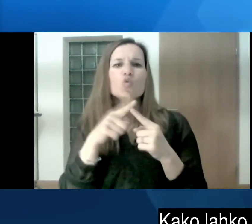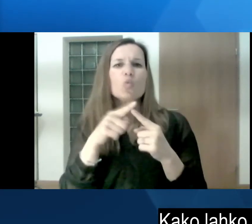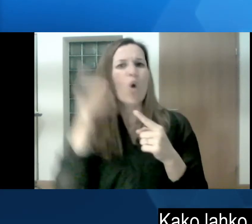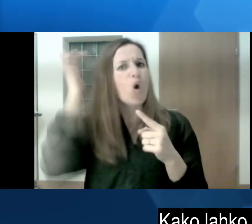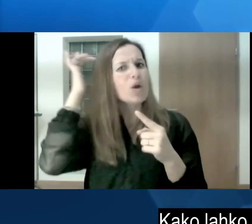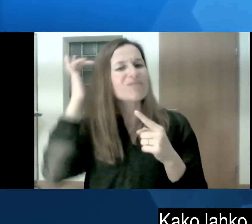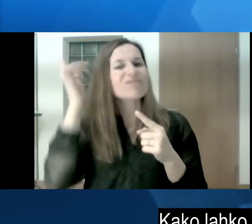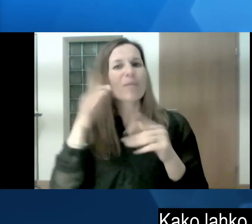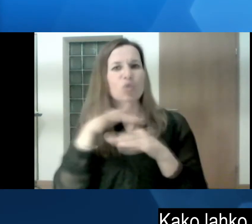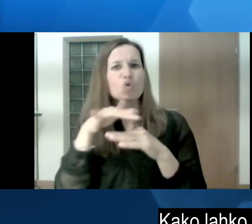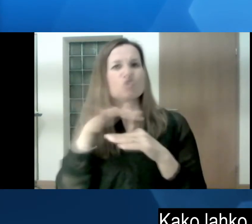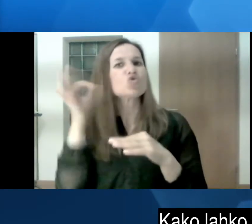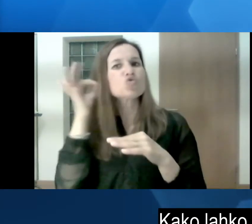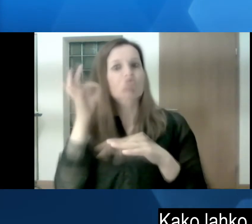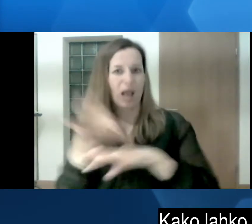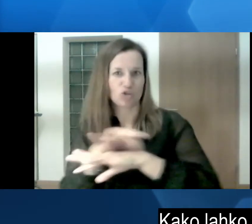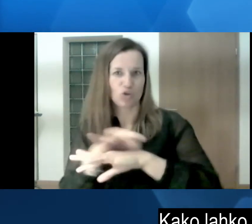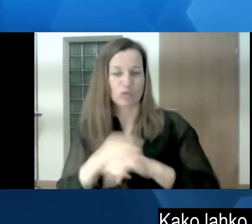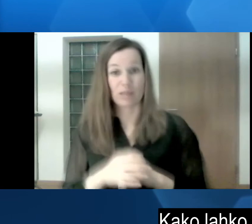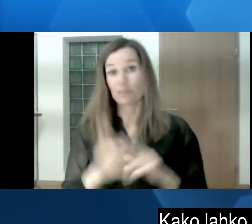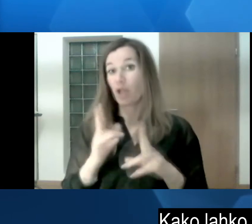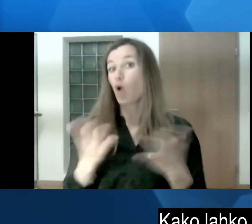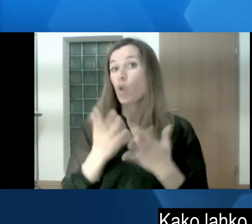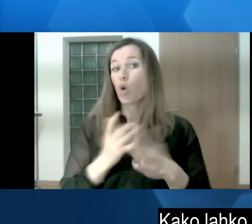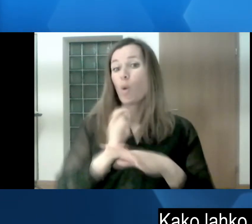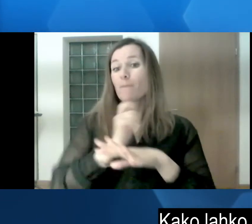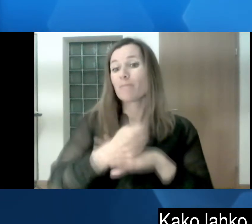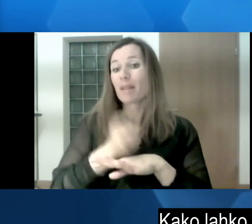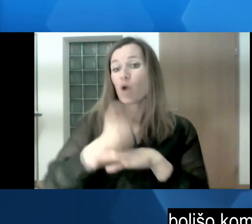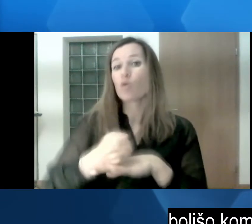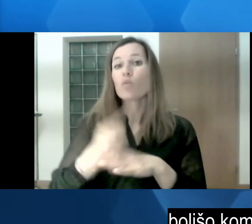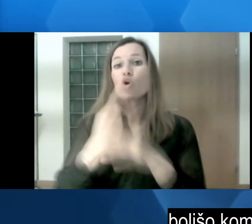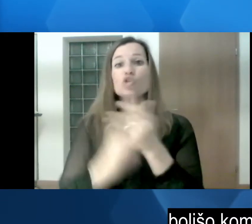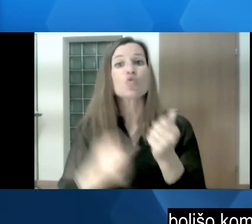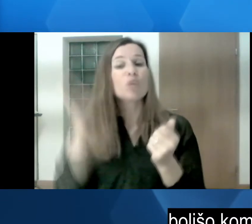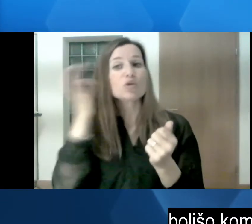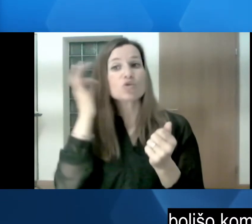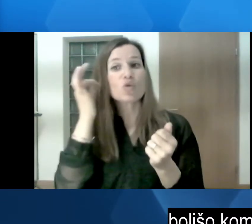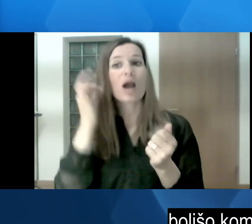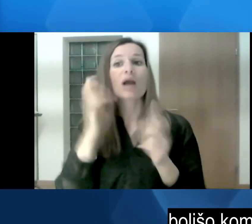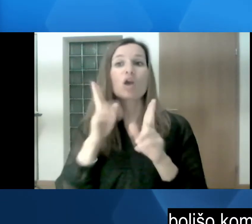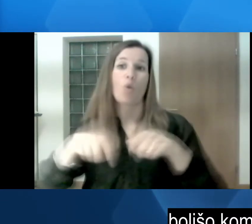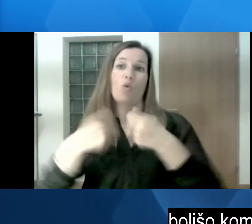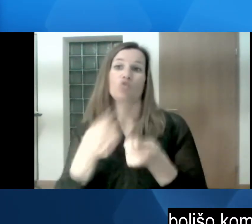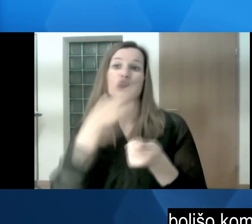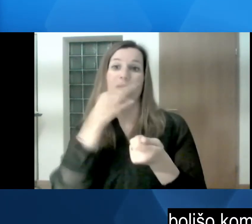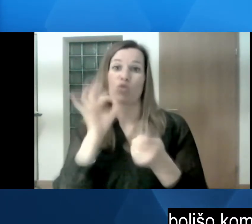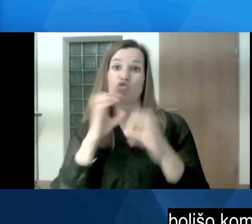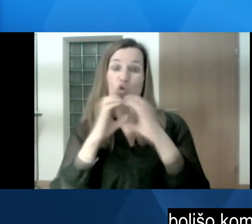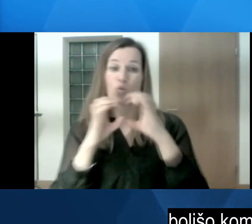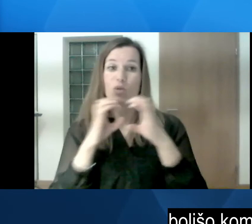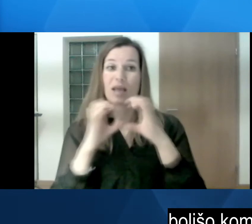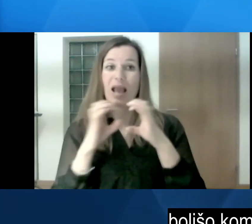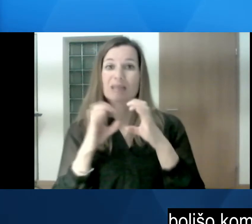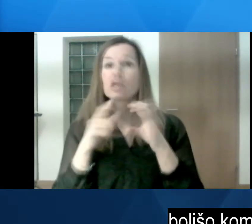Se pravi, kako lahko premoščamo izgubo sluha, ki nam omogoča boljšo komunikacijo, se pravi